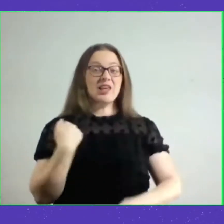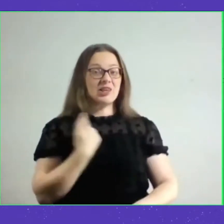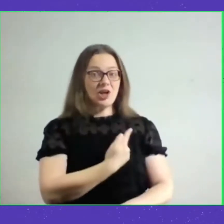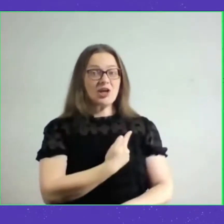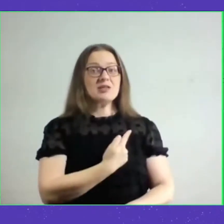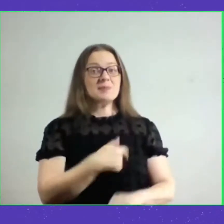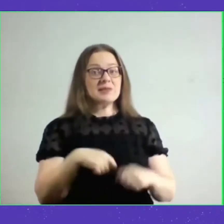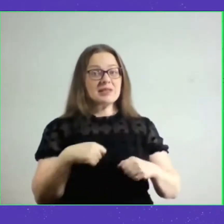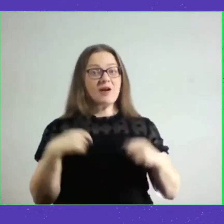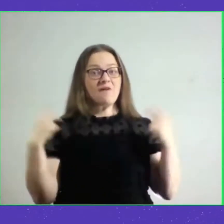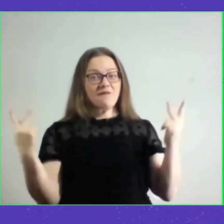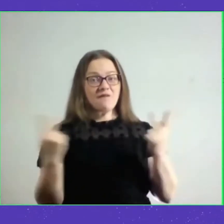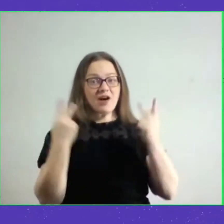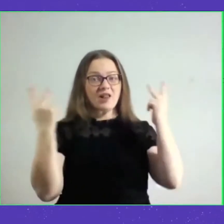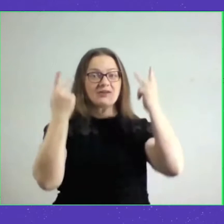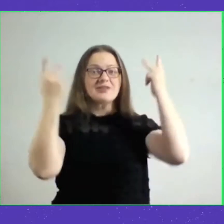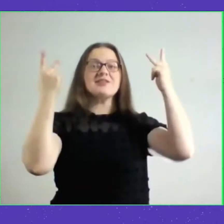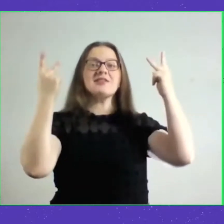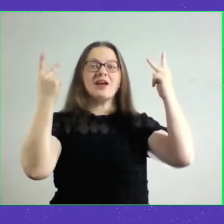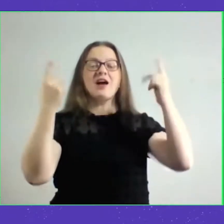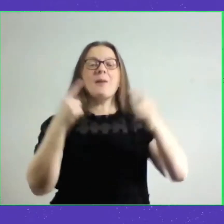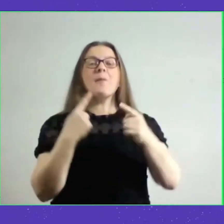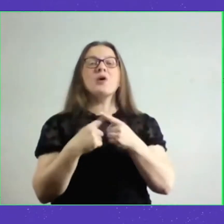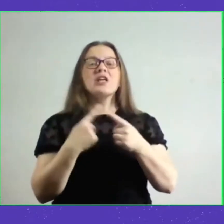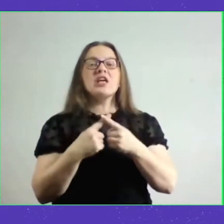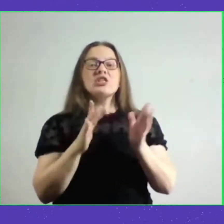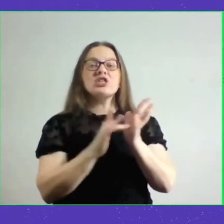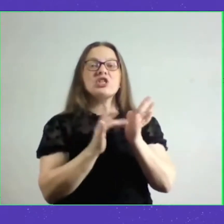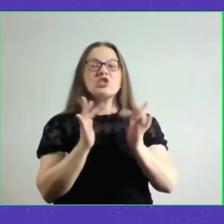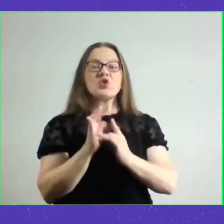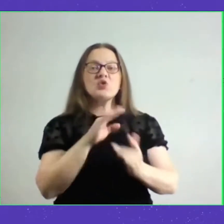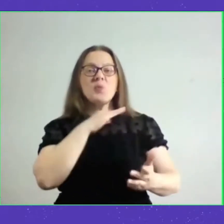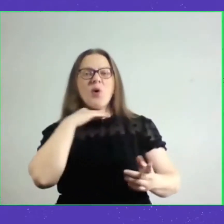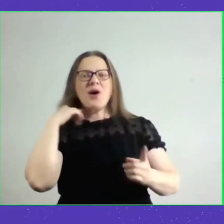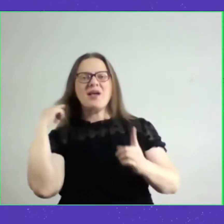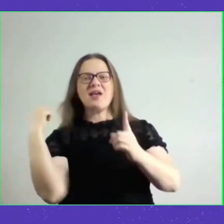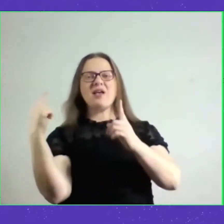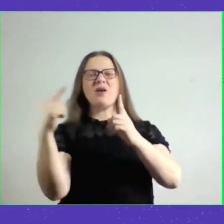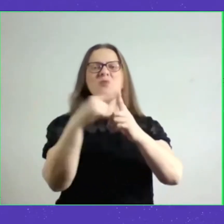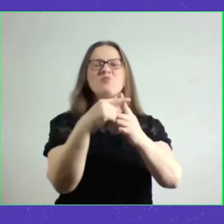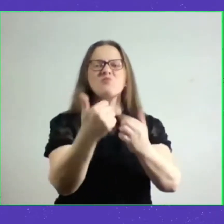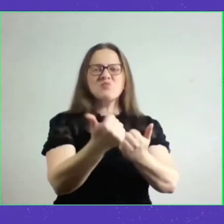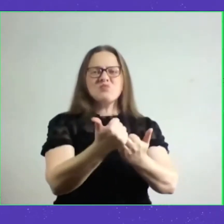O Senhor pagou um alto preço para colocar cada um de nós aqui. Não pense